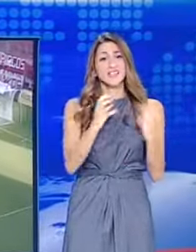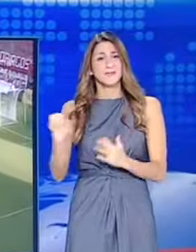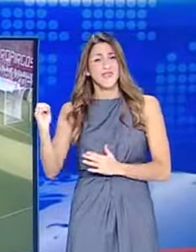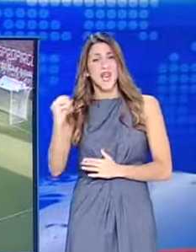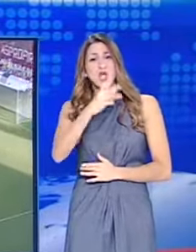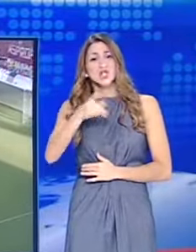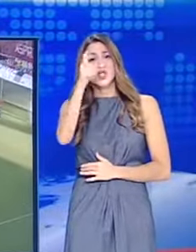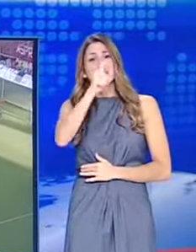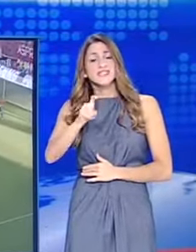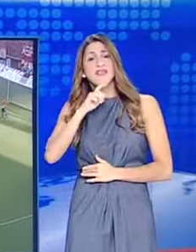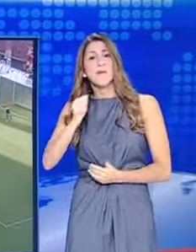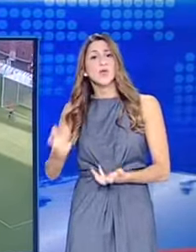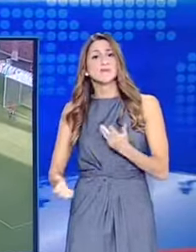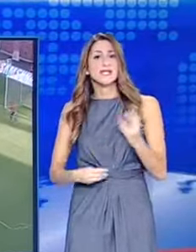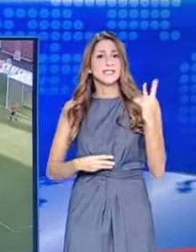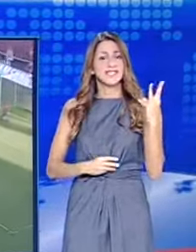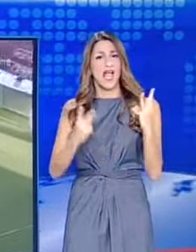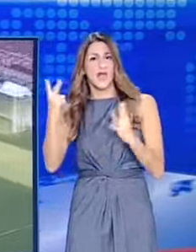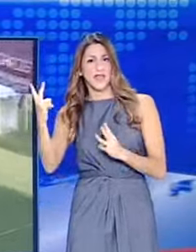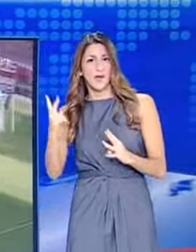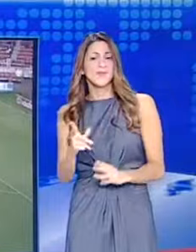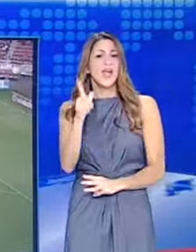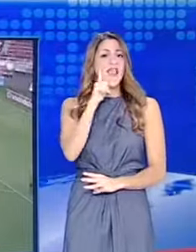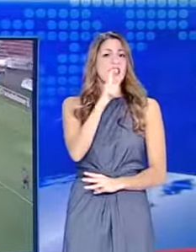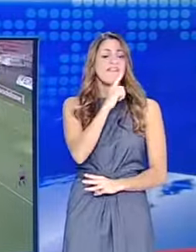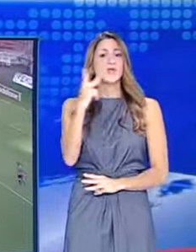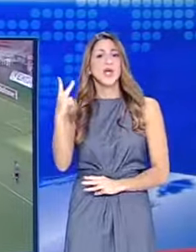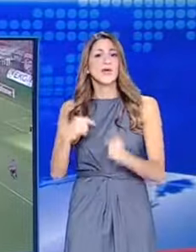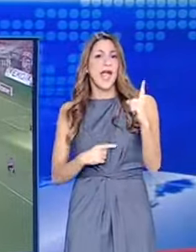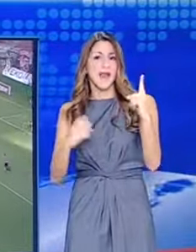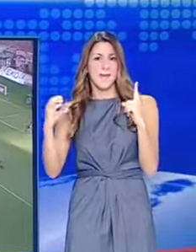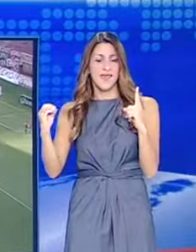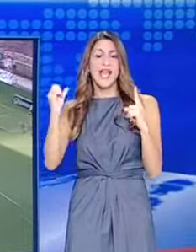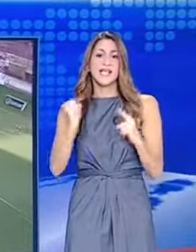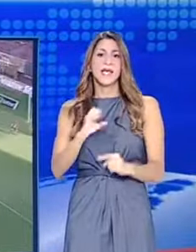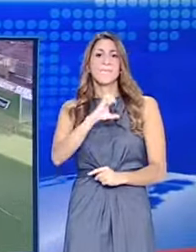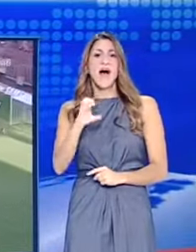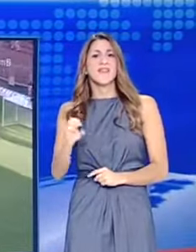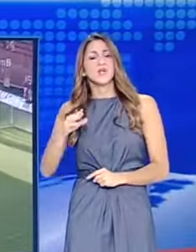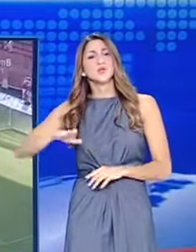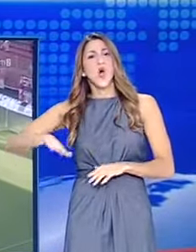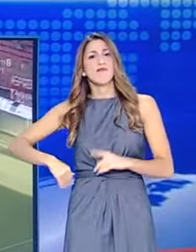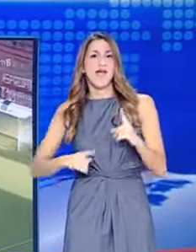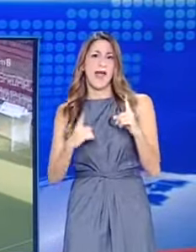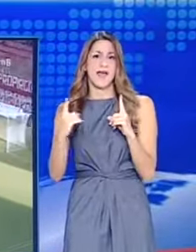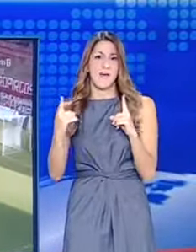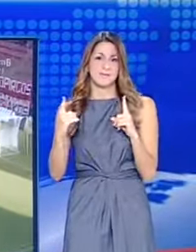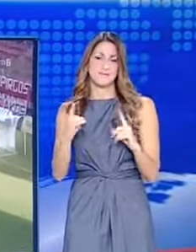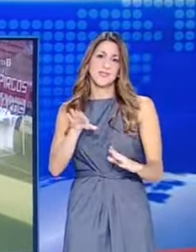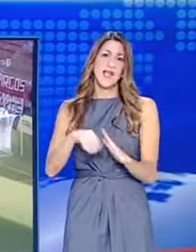ξάνθη απόλλων σμύρνης 3-2 λεβαδος καλλονή 1-0 και πανθρακικός όφη 1-1 η 7η αγωνιστική ολοκληρώνεται